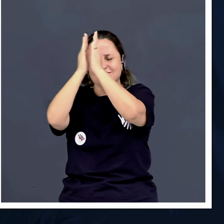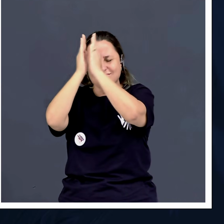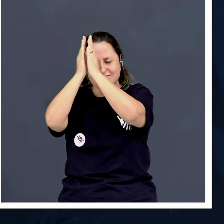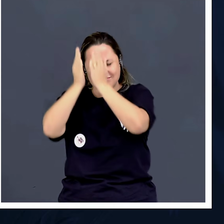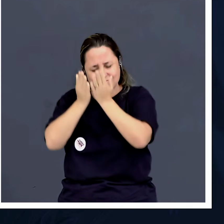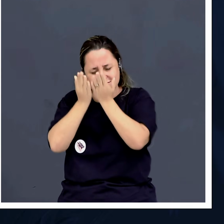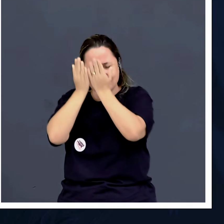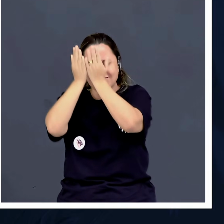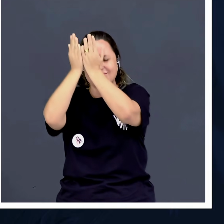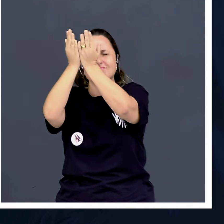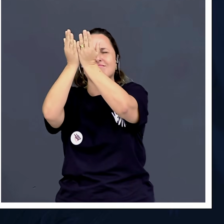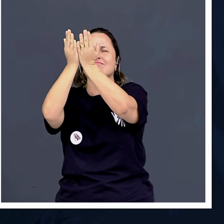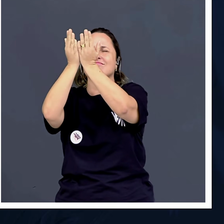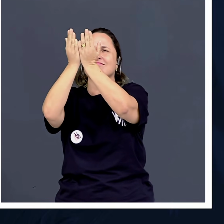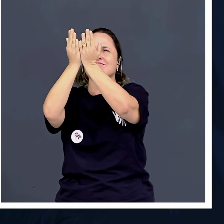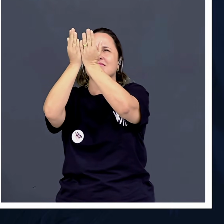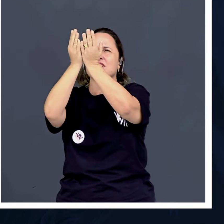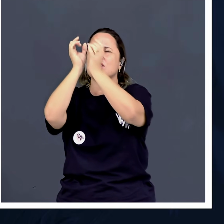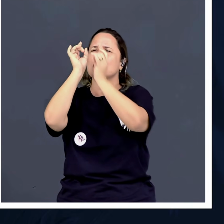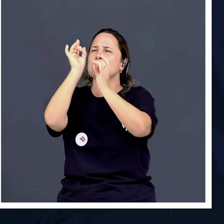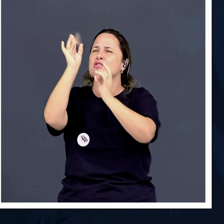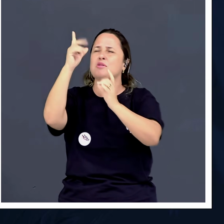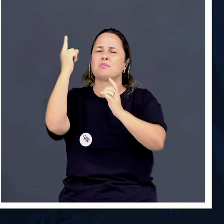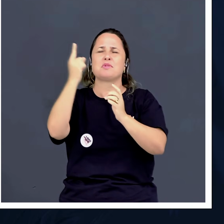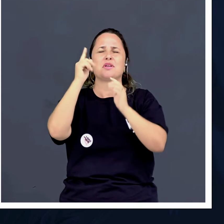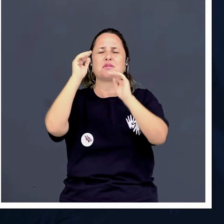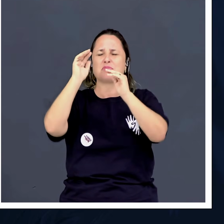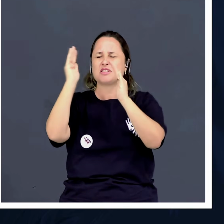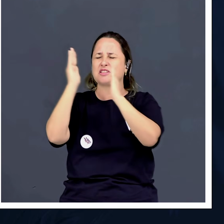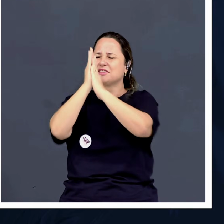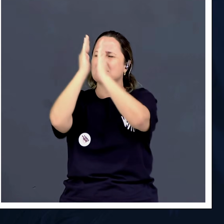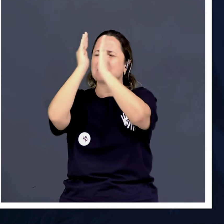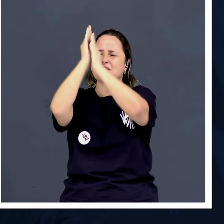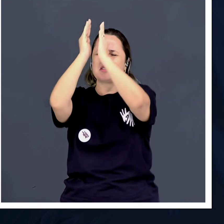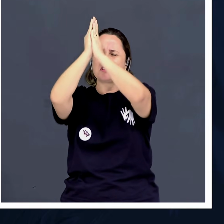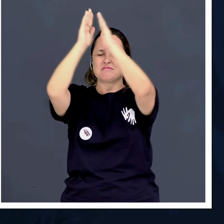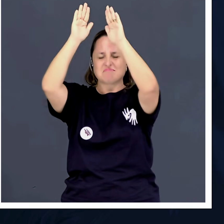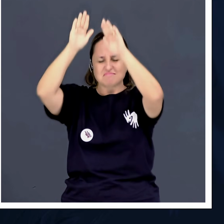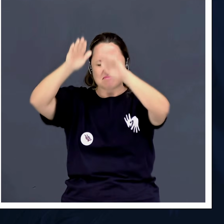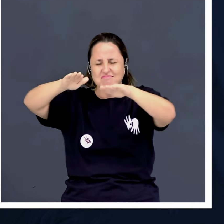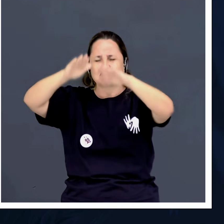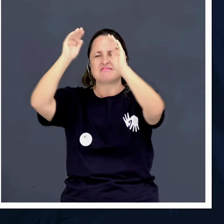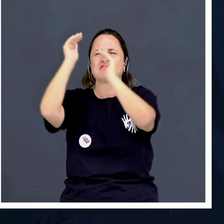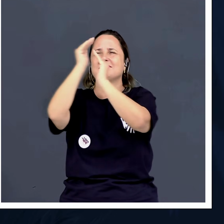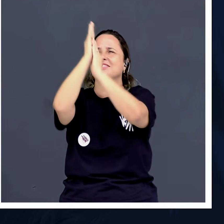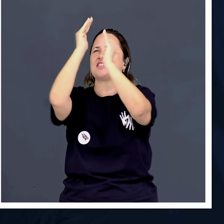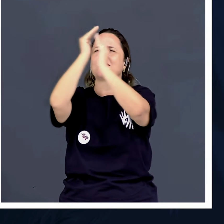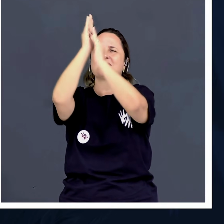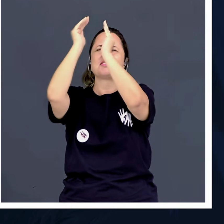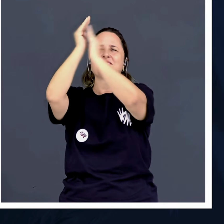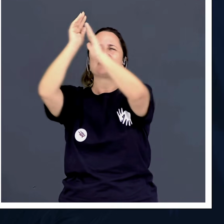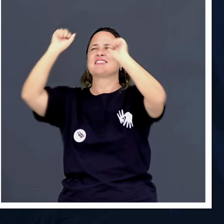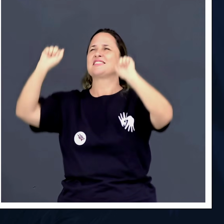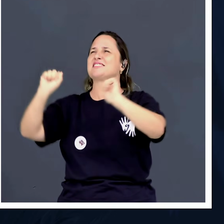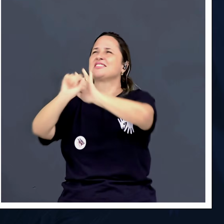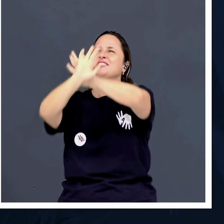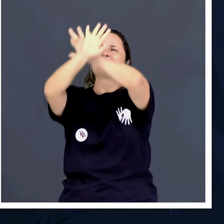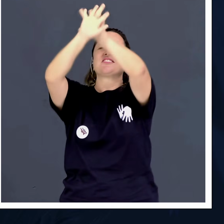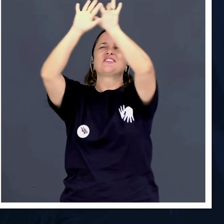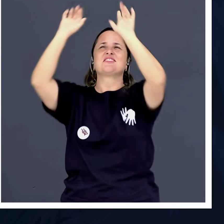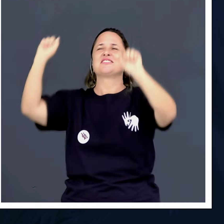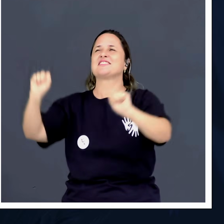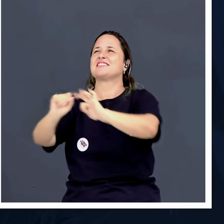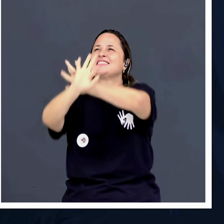adoração. Pois tão somente para te adorar nascemos, para te dar honra, te dar louvor, te render glórias,